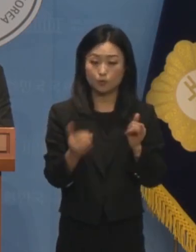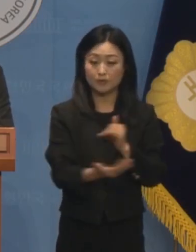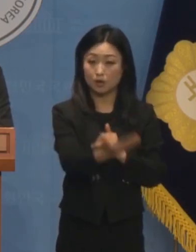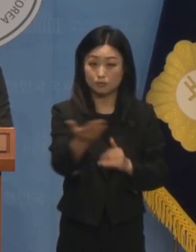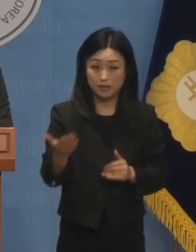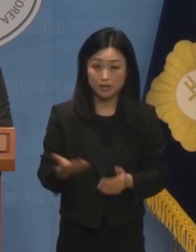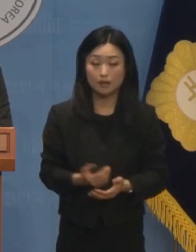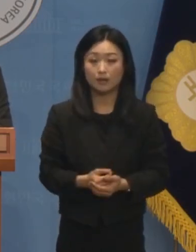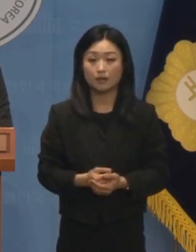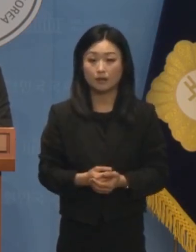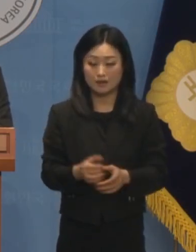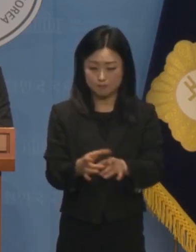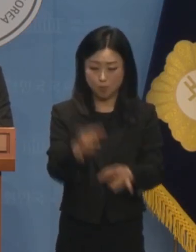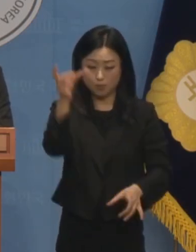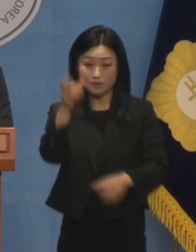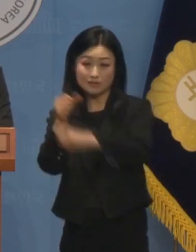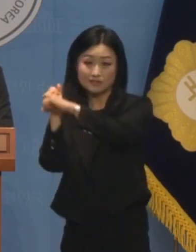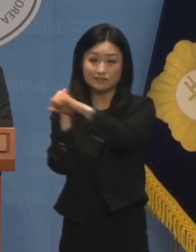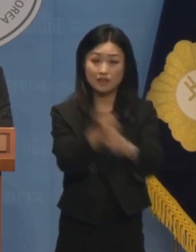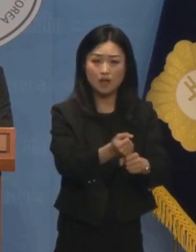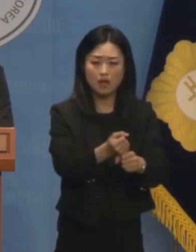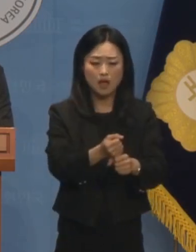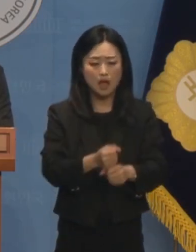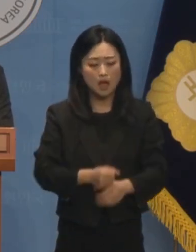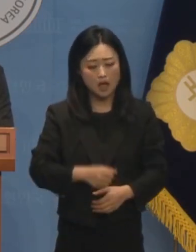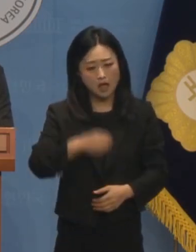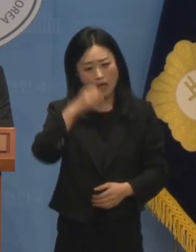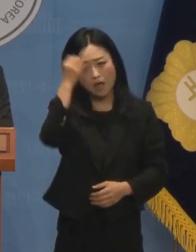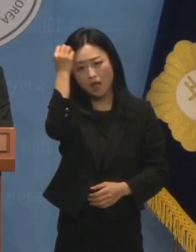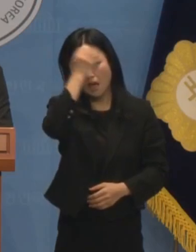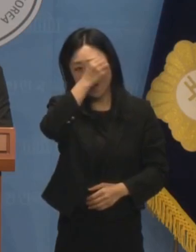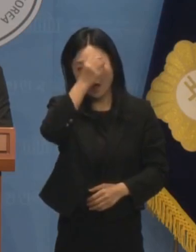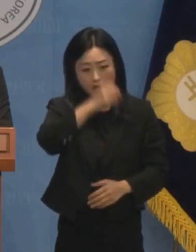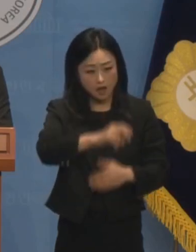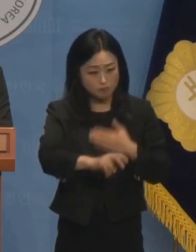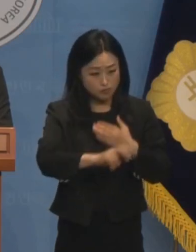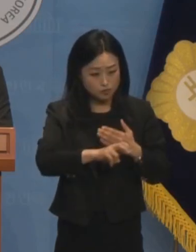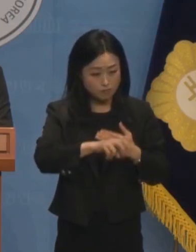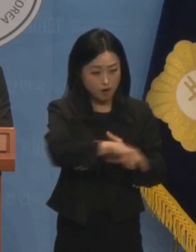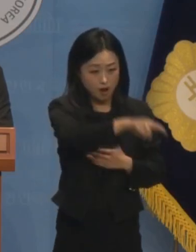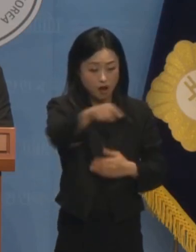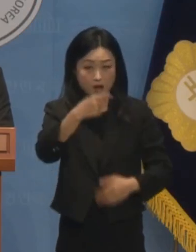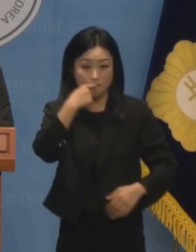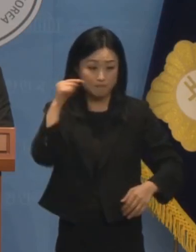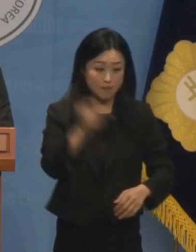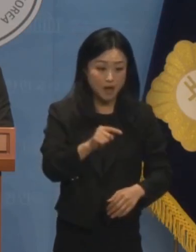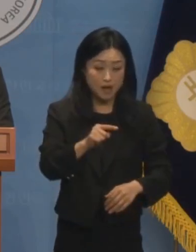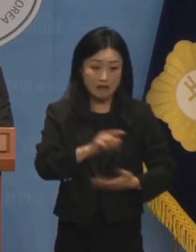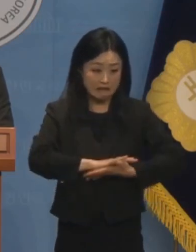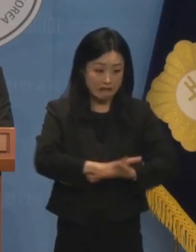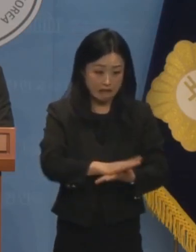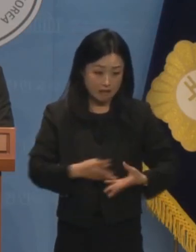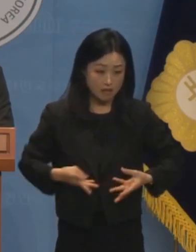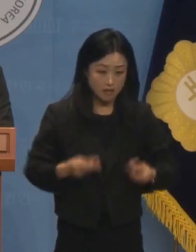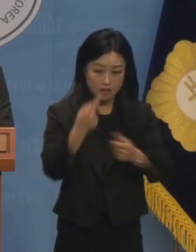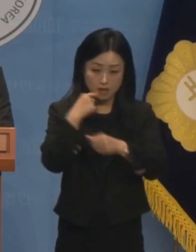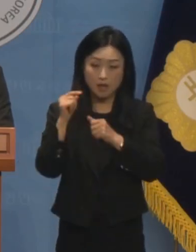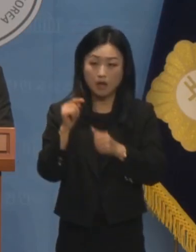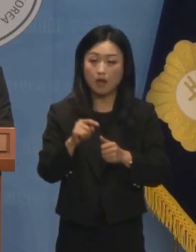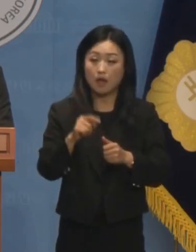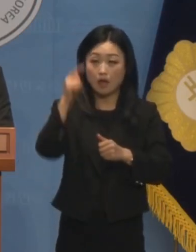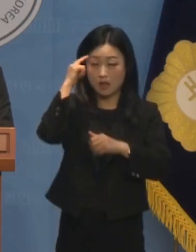상대로 폭력 사태를 유발하고 불법 폭도라고 낙인 찍는 끔찍한 사태를